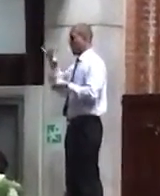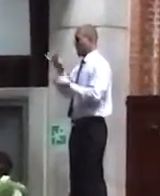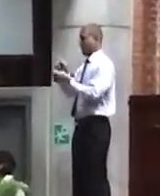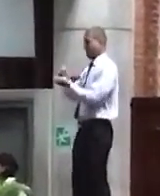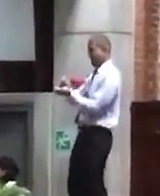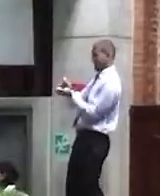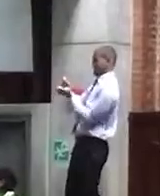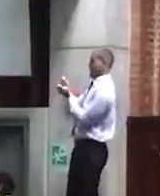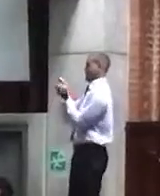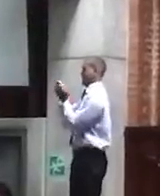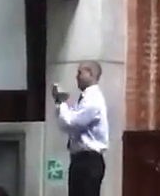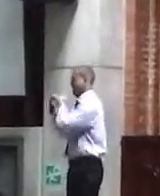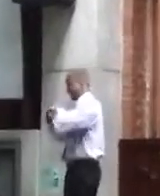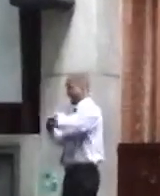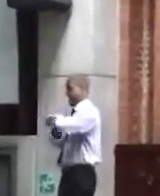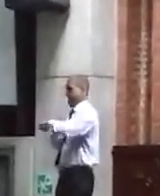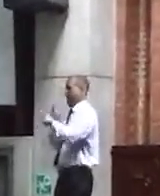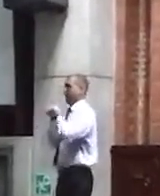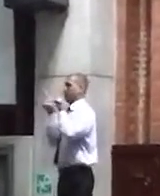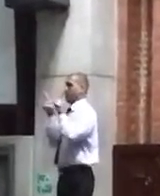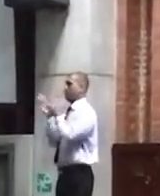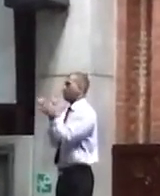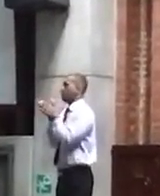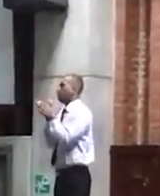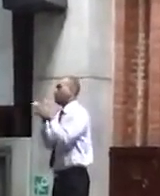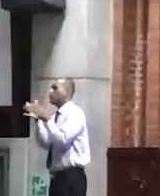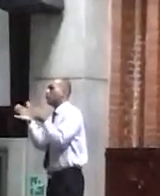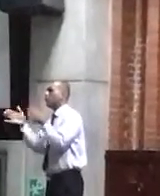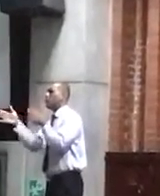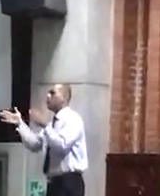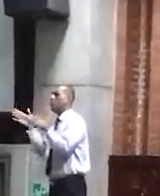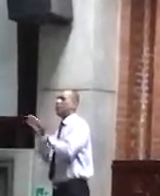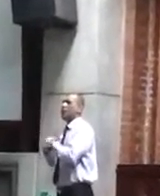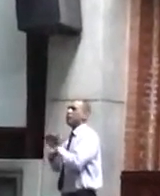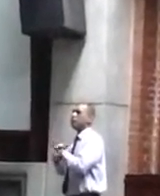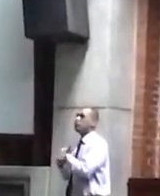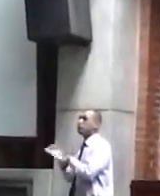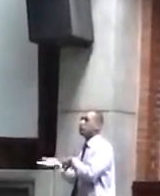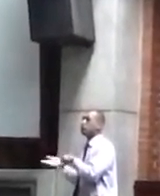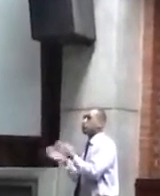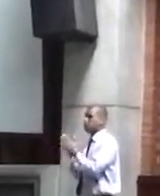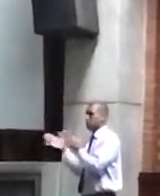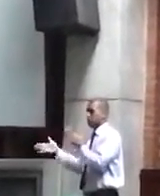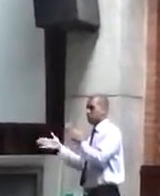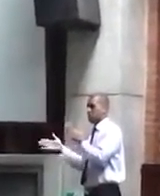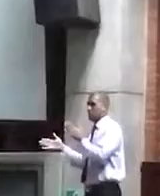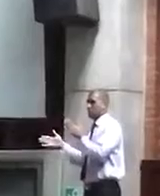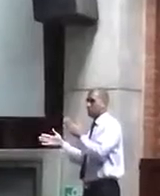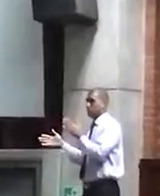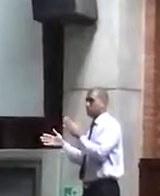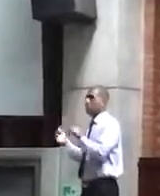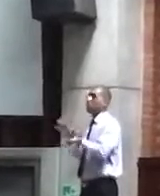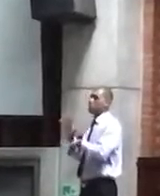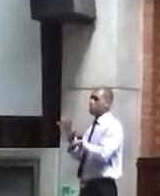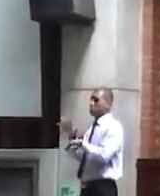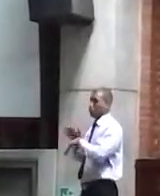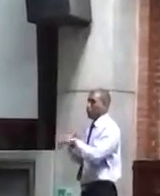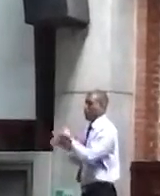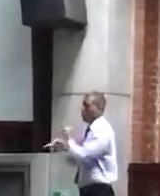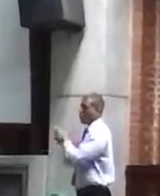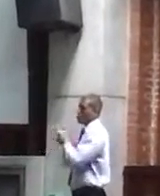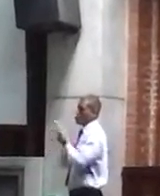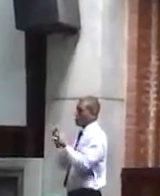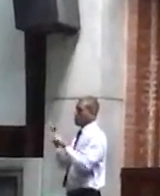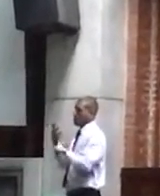trayectorias post-transición, o sea, ¿qué ha pasado con esas democracias? Con las 91 democracias, en 74 países, porque en algunos países ha